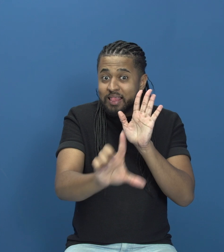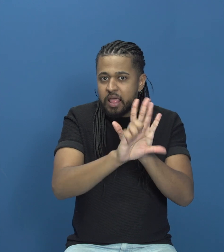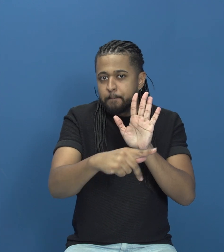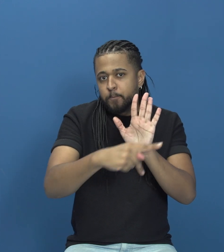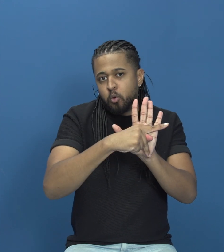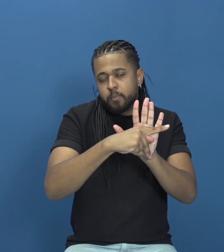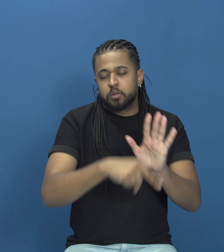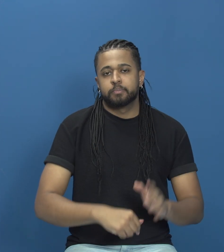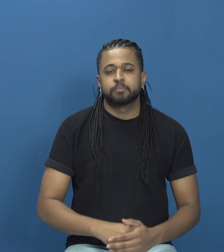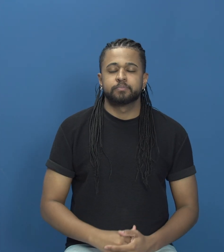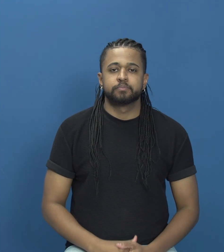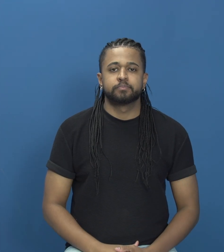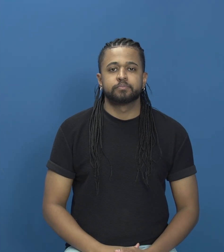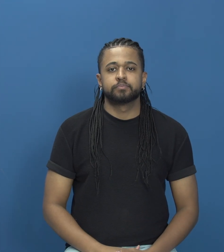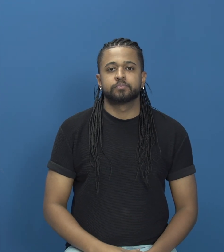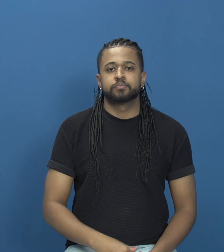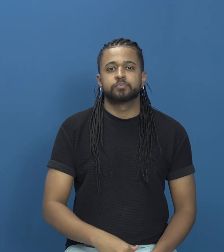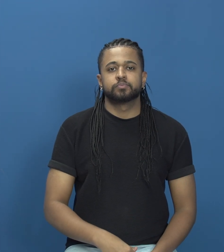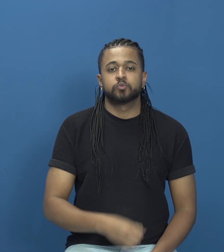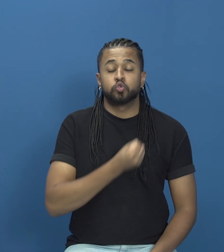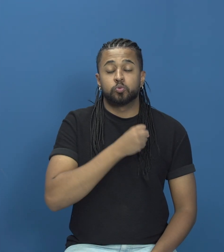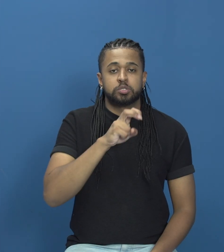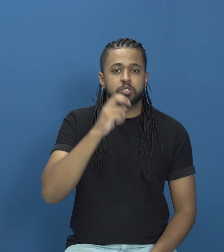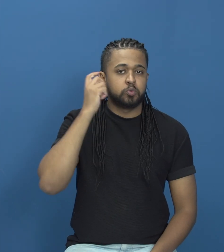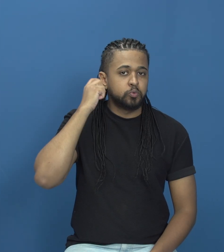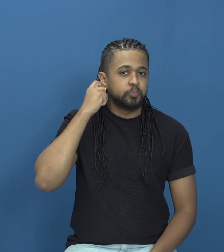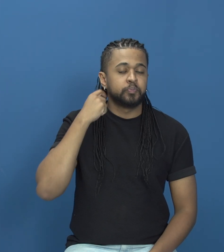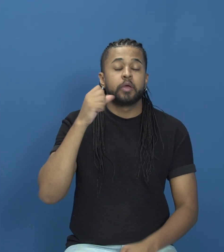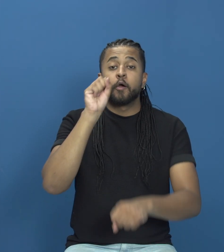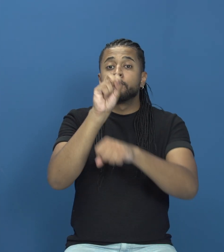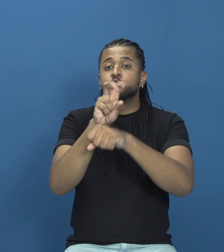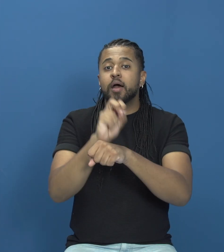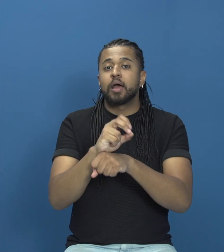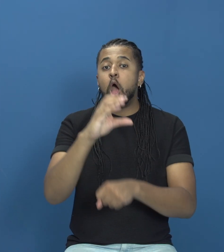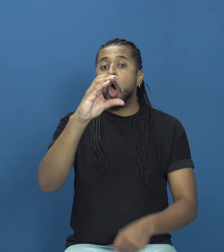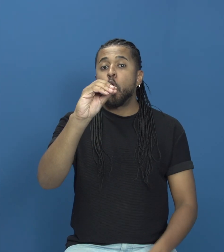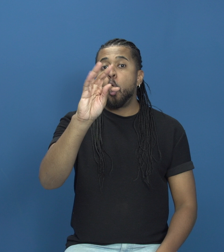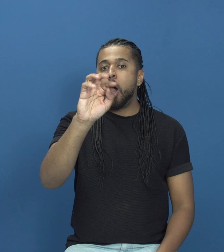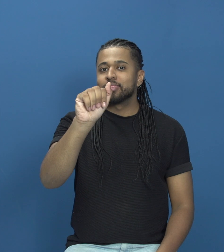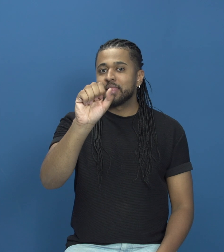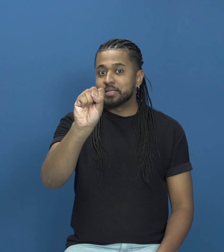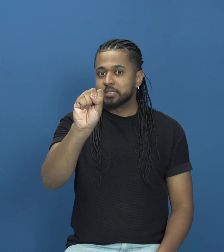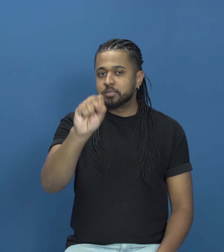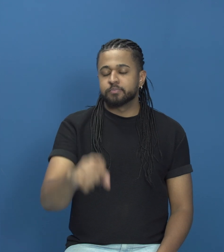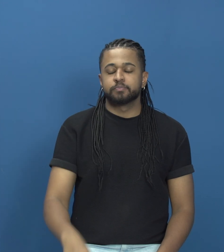própria. Item 5. Das vagas para cotistas.